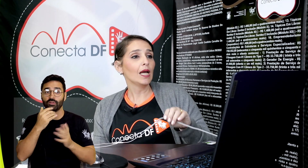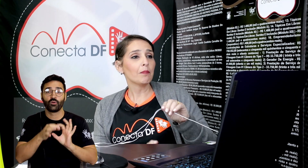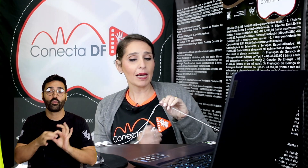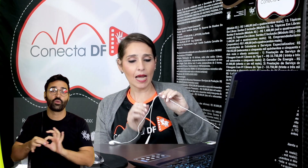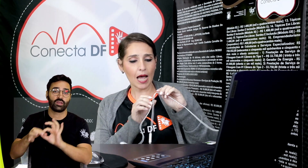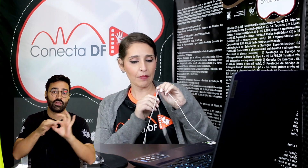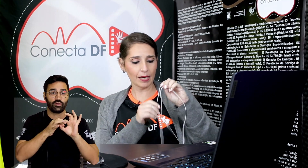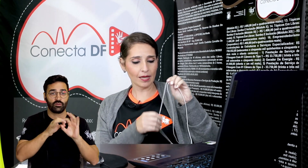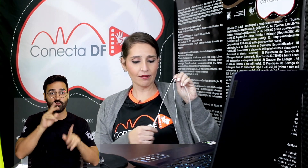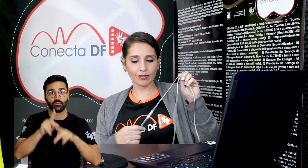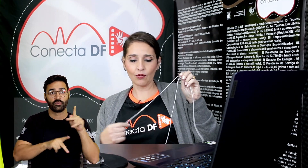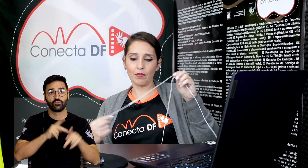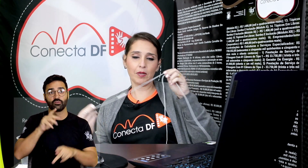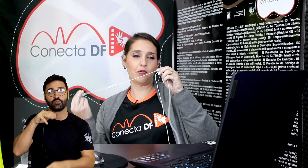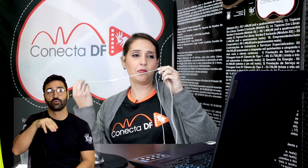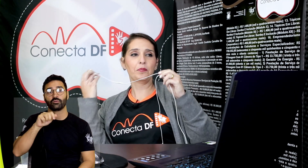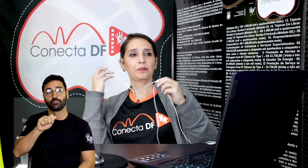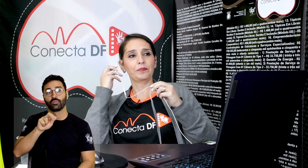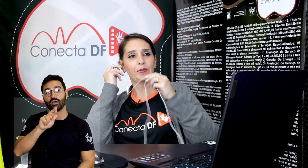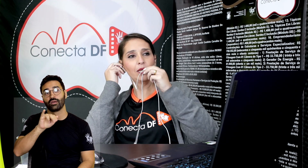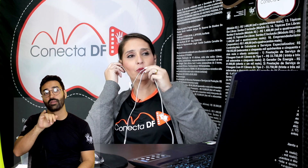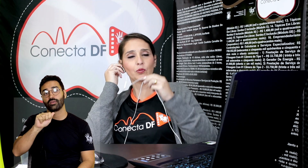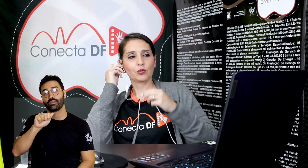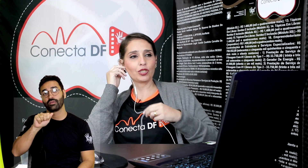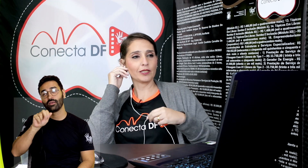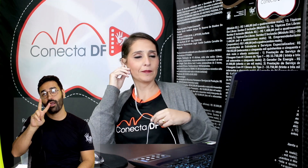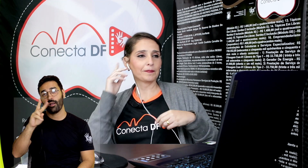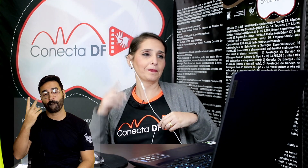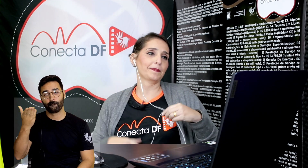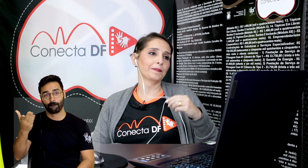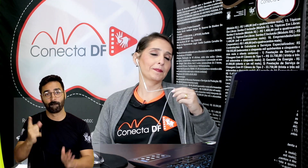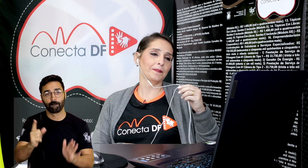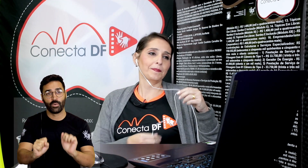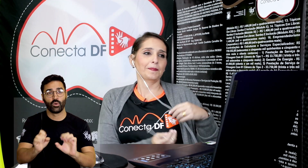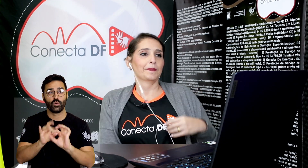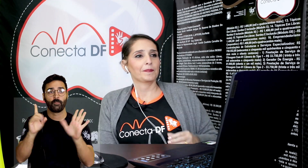comida. Maria levantou a mão. Pergunte.